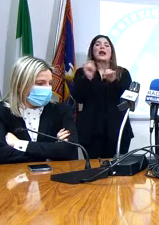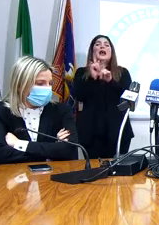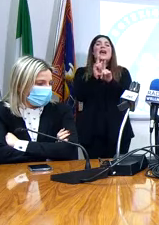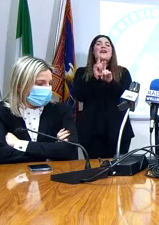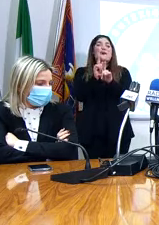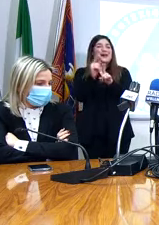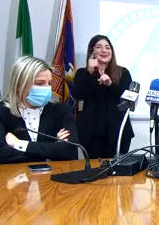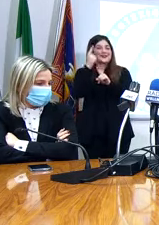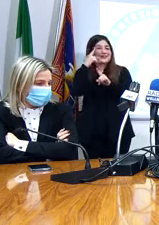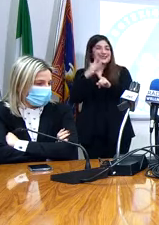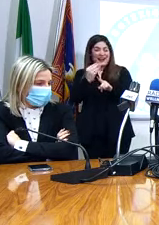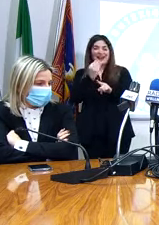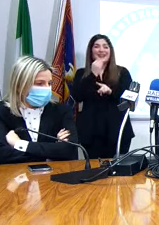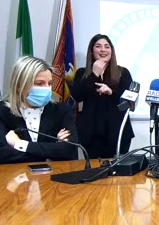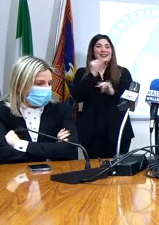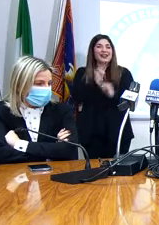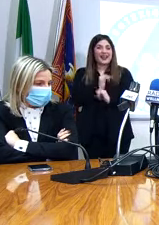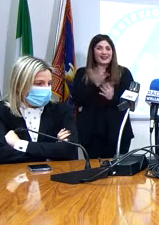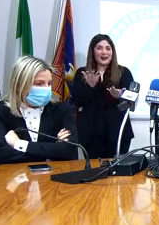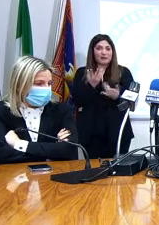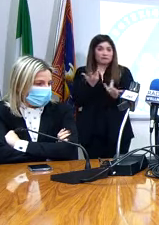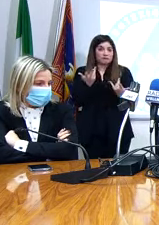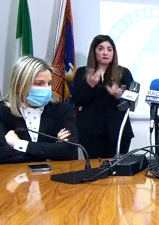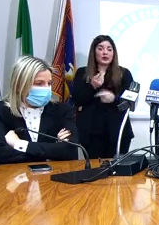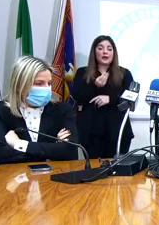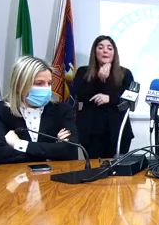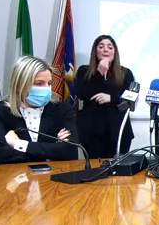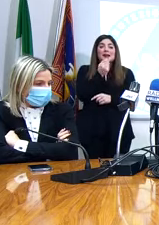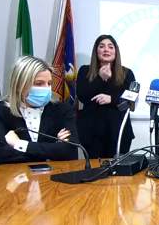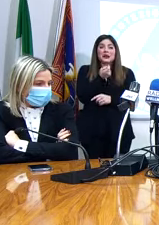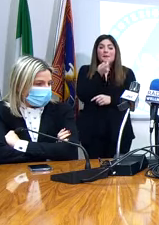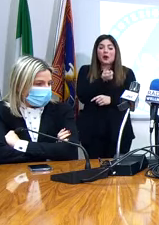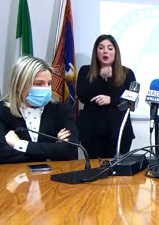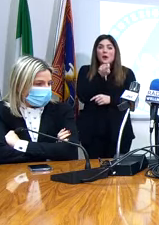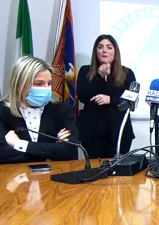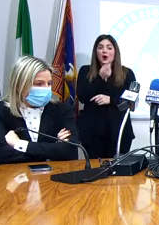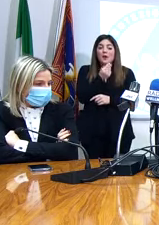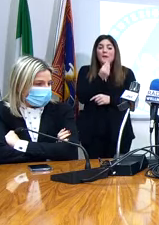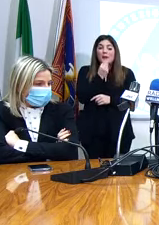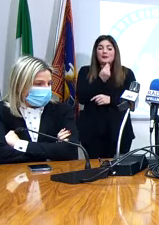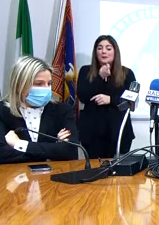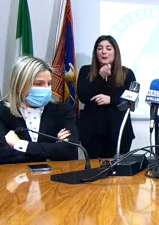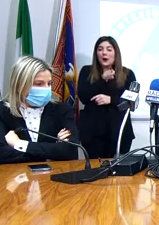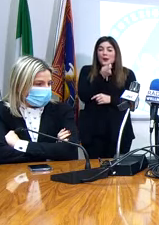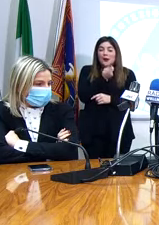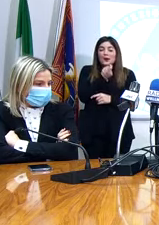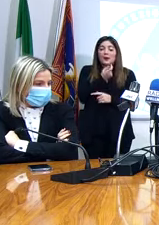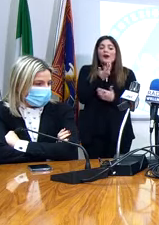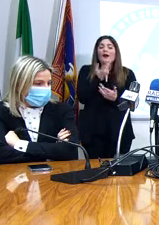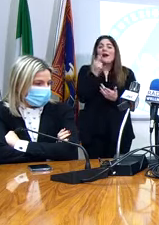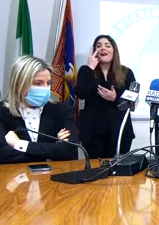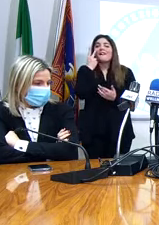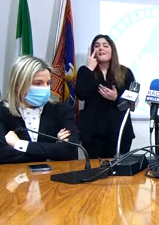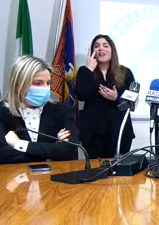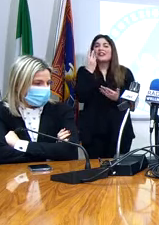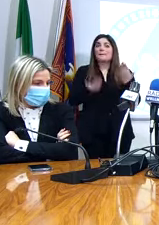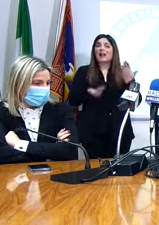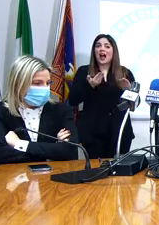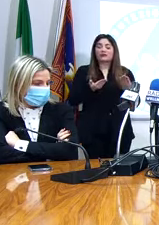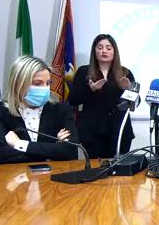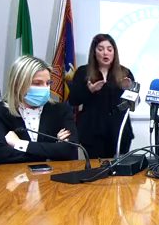dieta, tira, mangia poco e vede che l'ago della bilancia comincia a calare. Ma se vede che l'ago cala, se